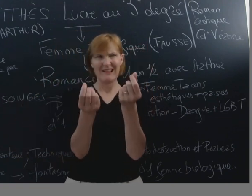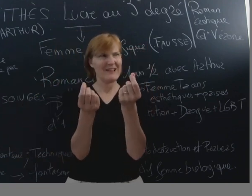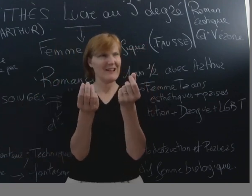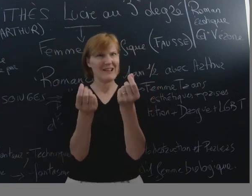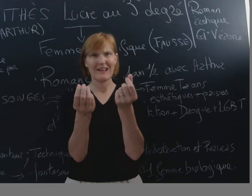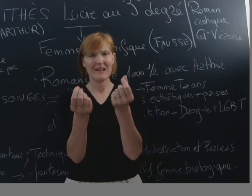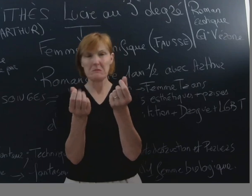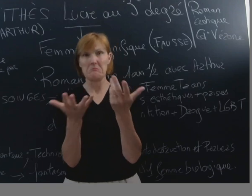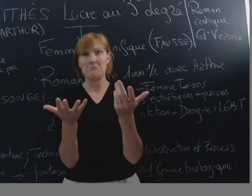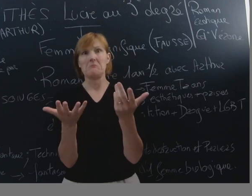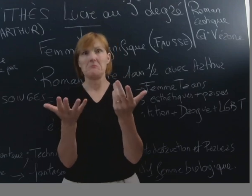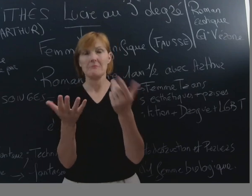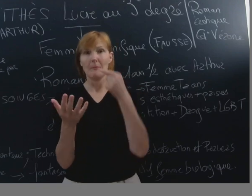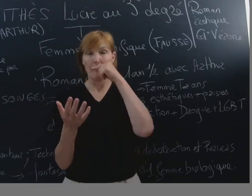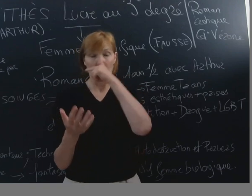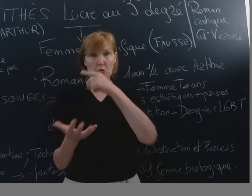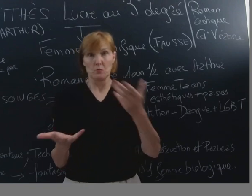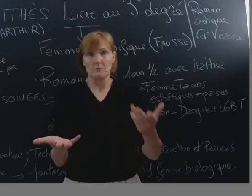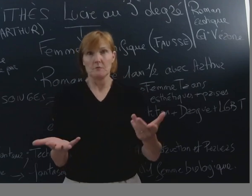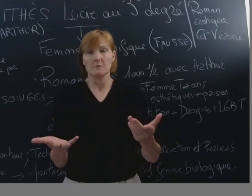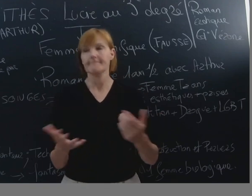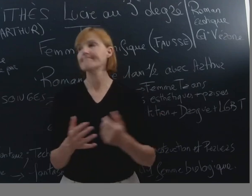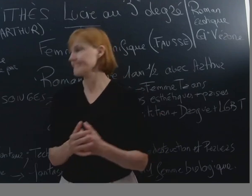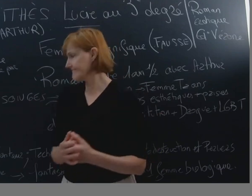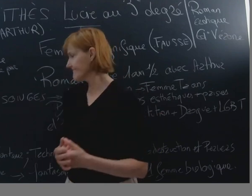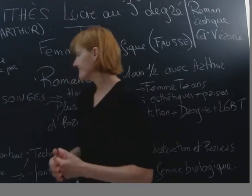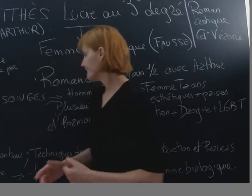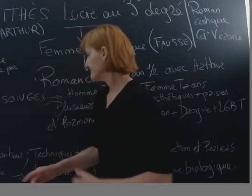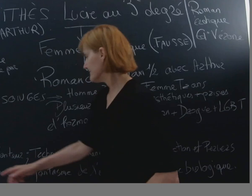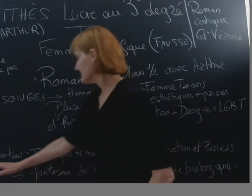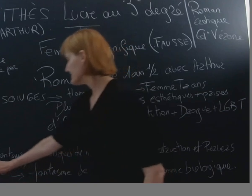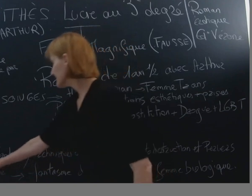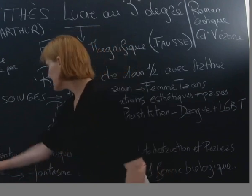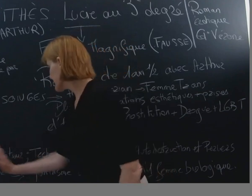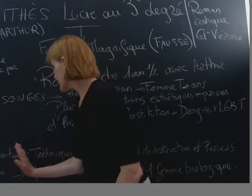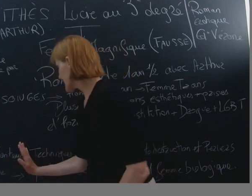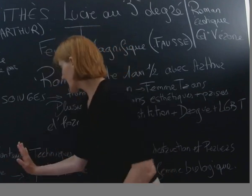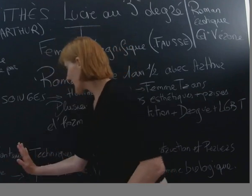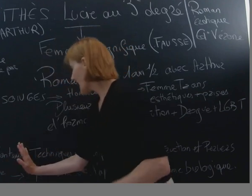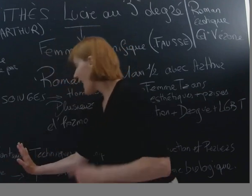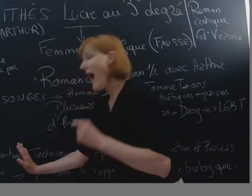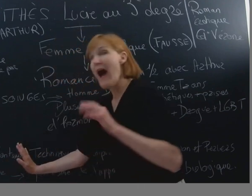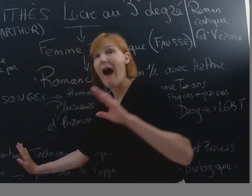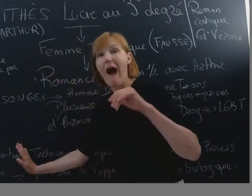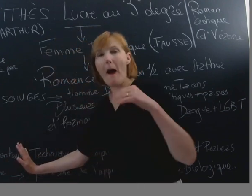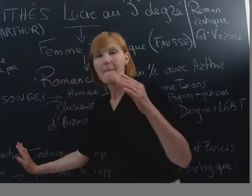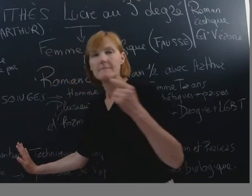'est une c'est une femme quelque chose et discordant c'est un mensonge